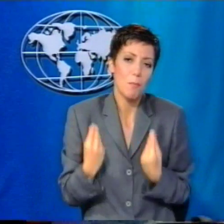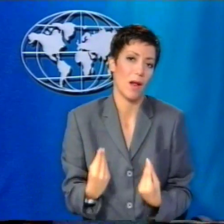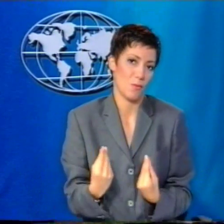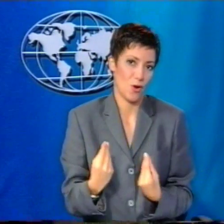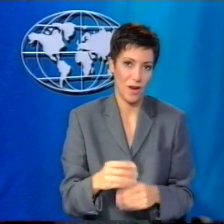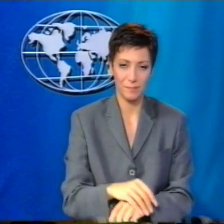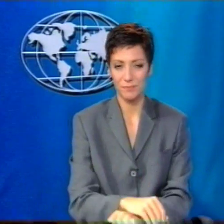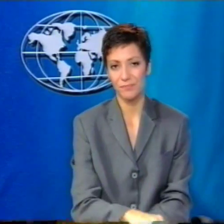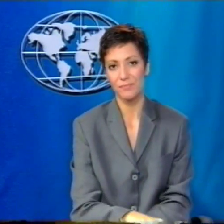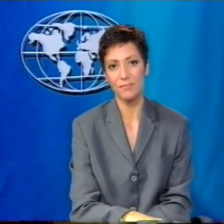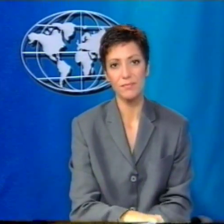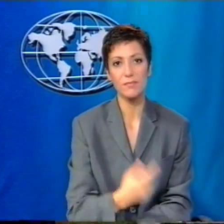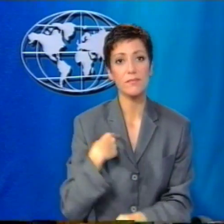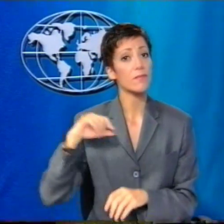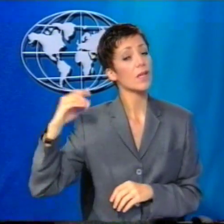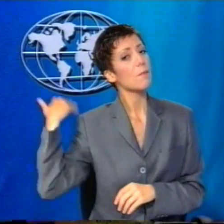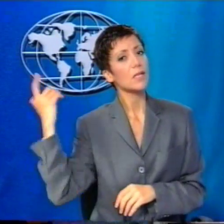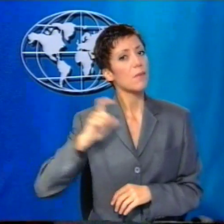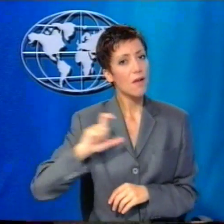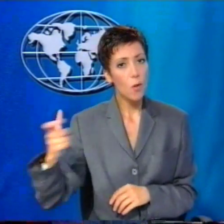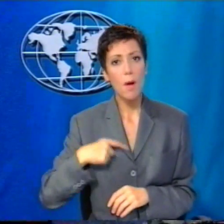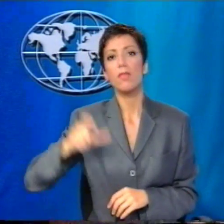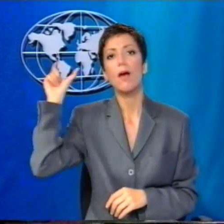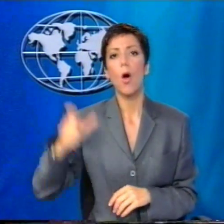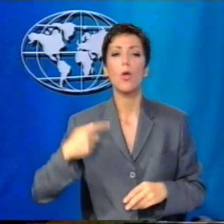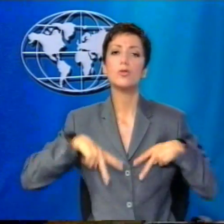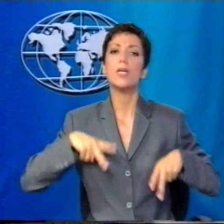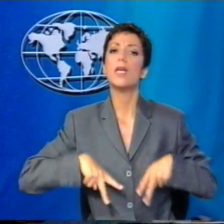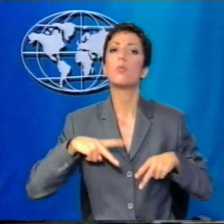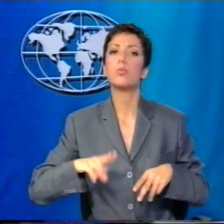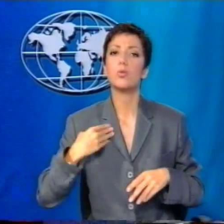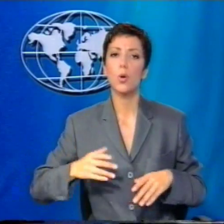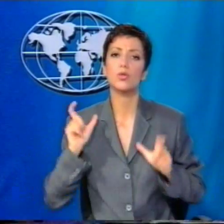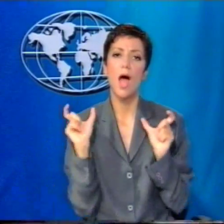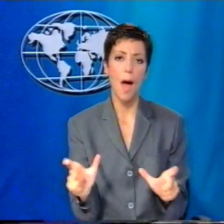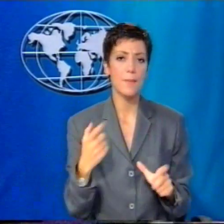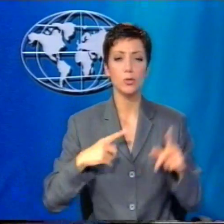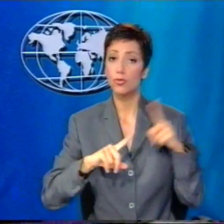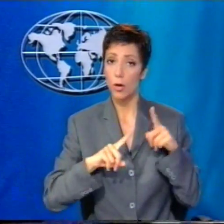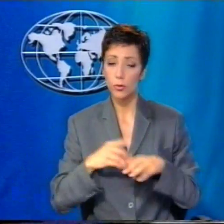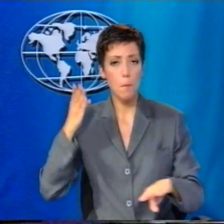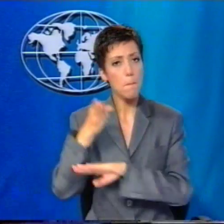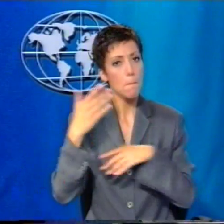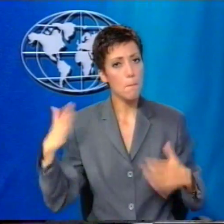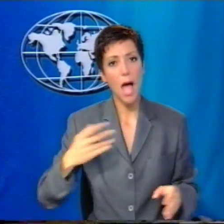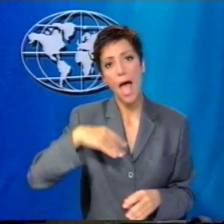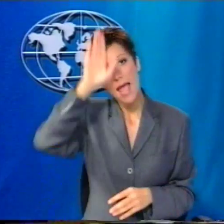Το Ιράν επισκέφτηκε την περασμένη εβδομάδα ο Υπουργός Εθνικής Άμυνας Άκης Τσοχατζόπουλος, όπου είχε επαφές με την πολιτική